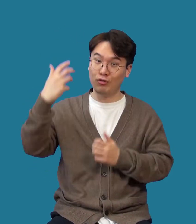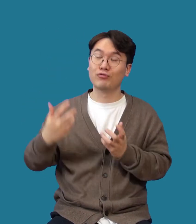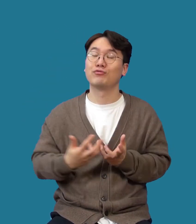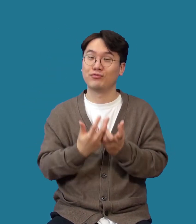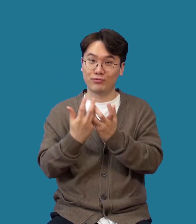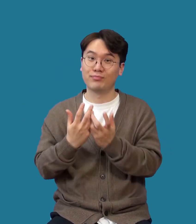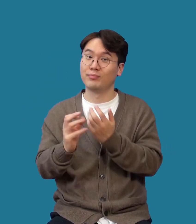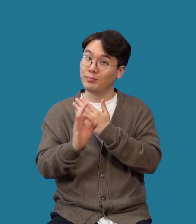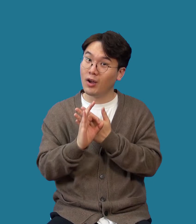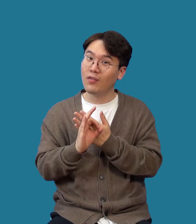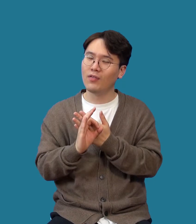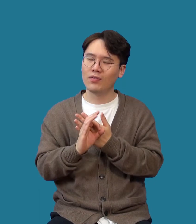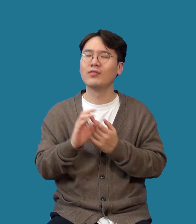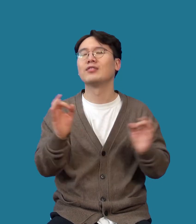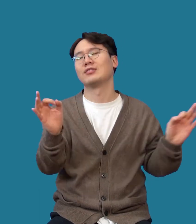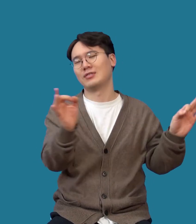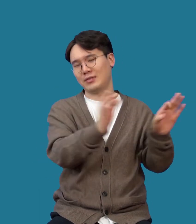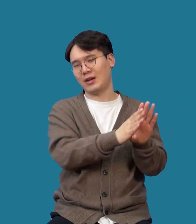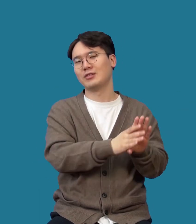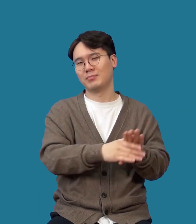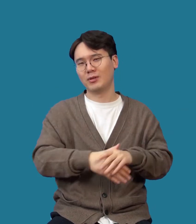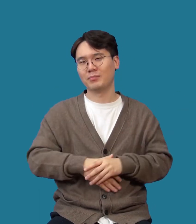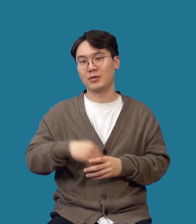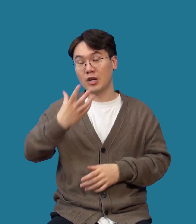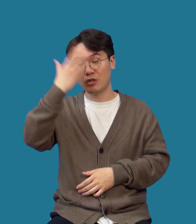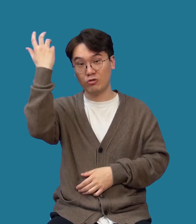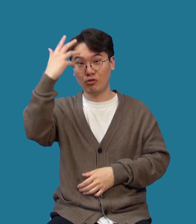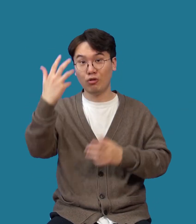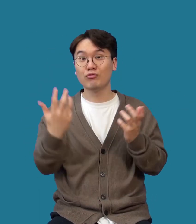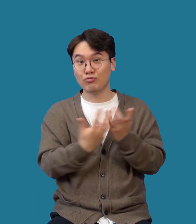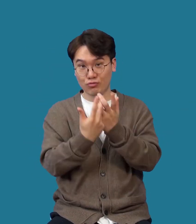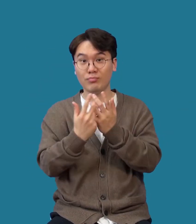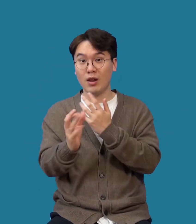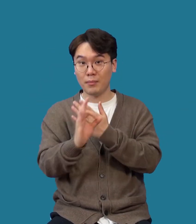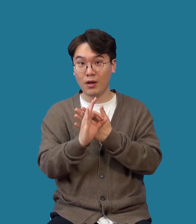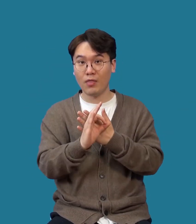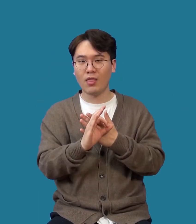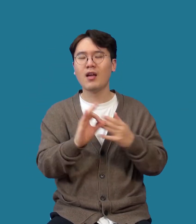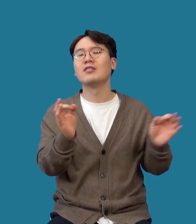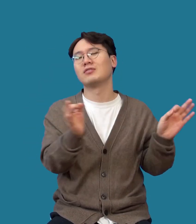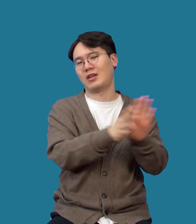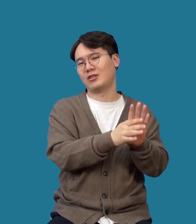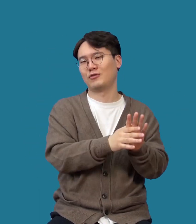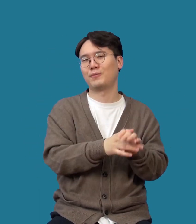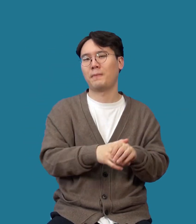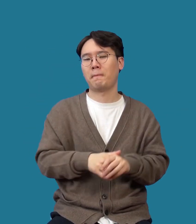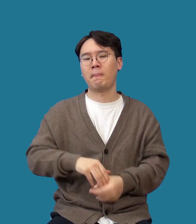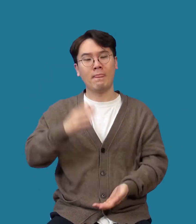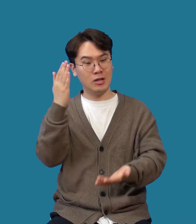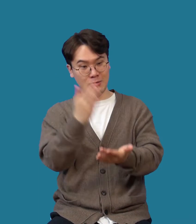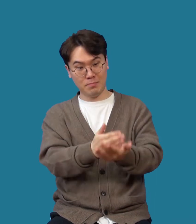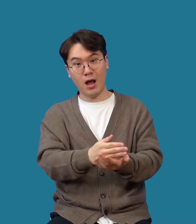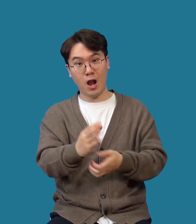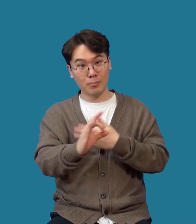그게 없어집니다. 성령 충만하면 하지 말라고 하면 진심으로 하지 않기를 바라게 됩니다.